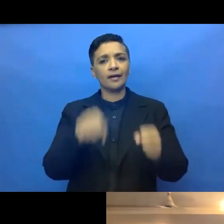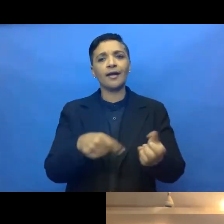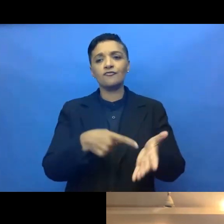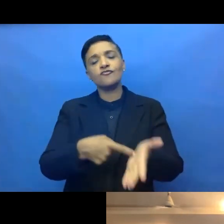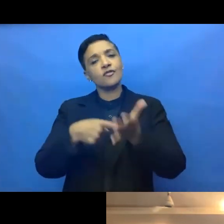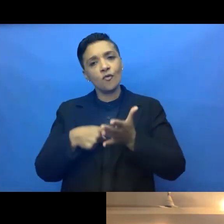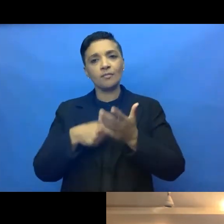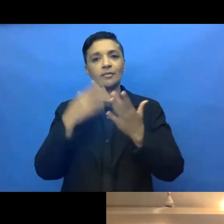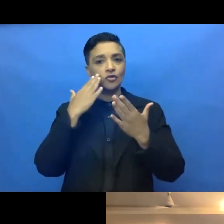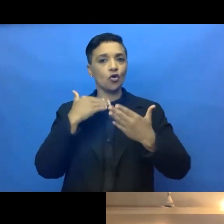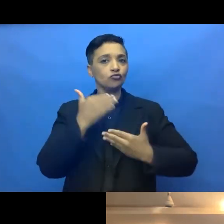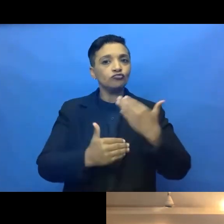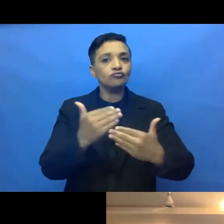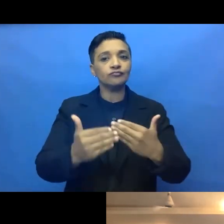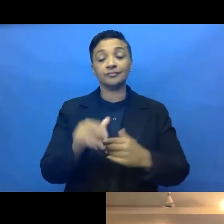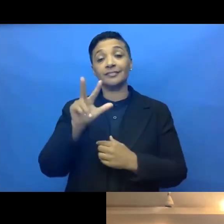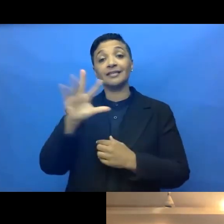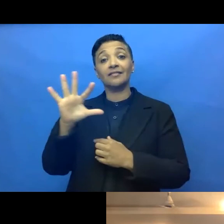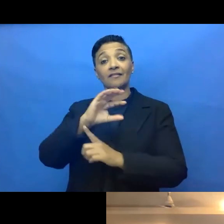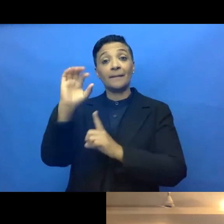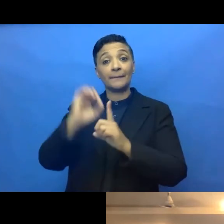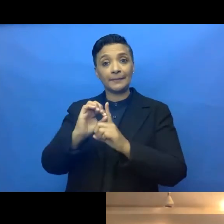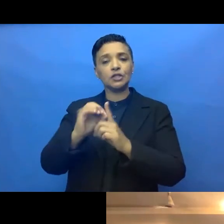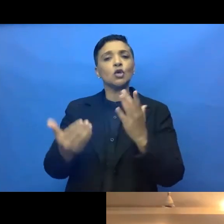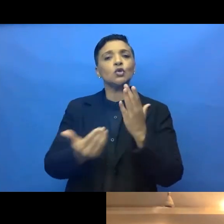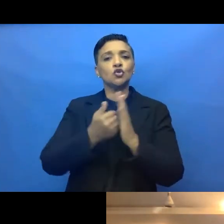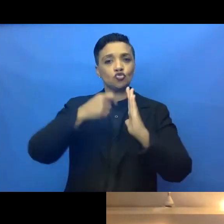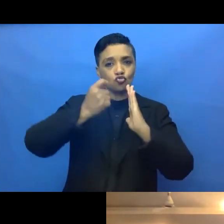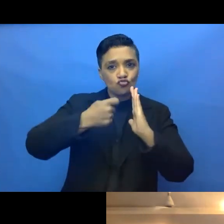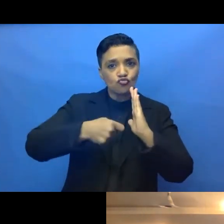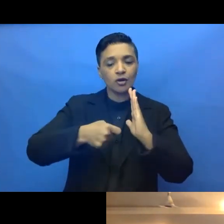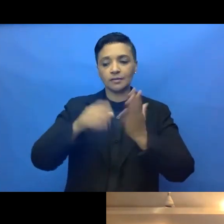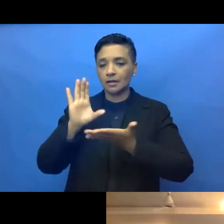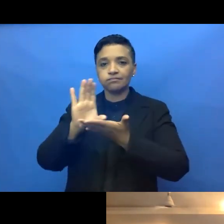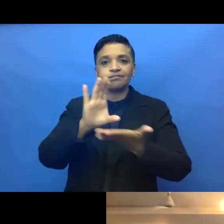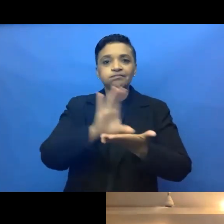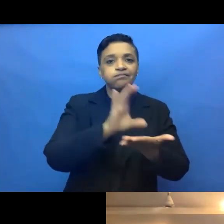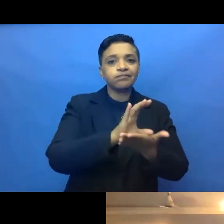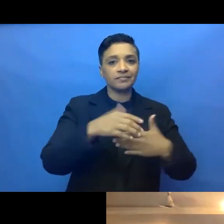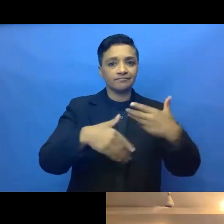exigences ou des attentes.